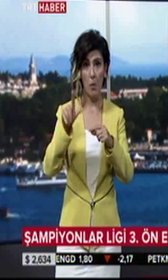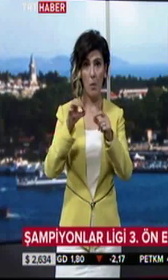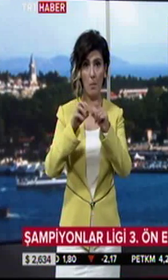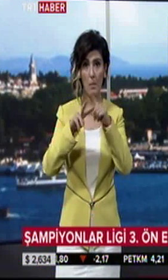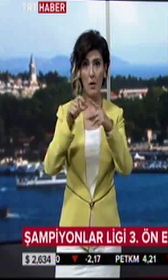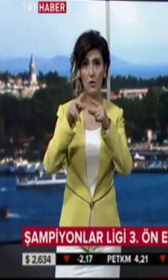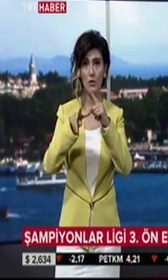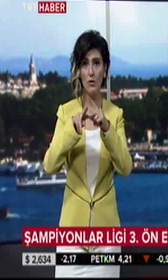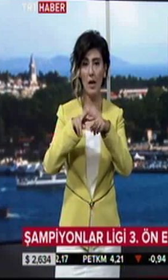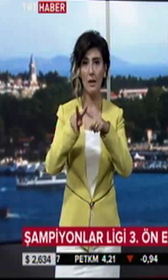Başakşehir'de yer alacak.